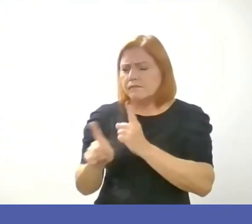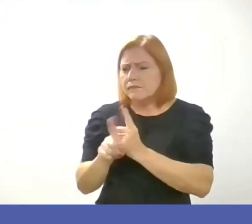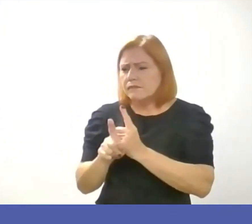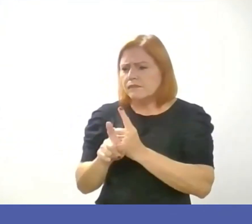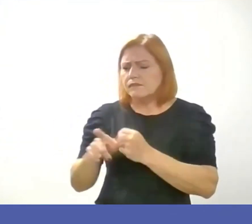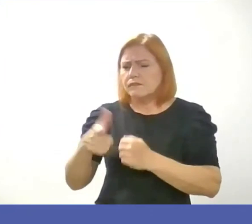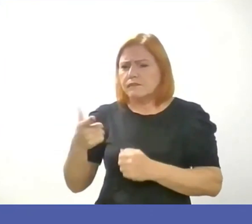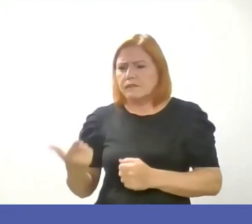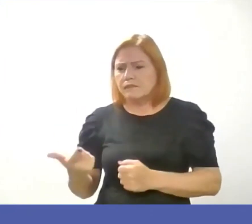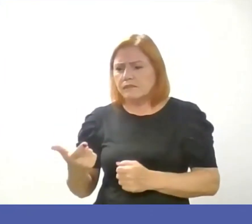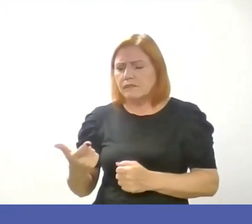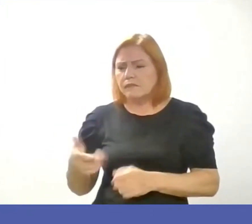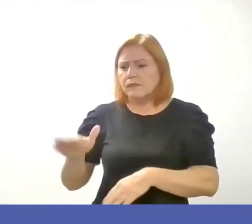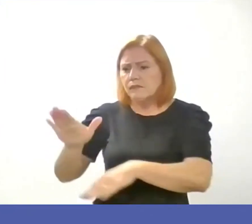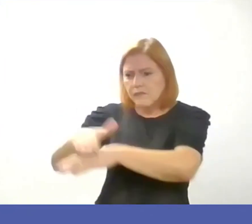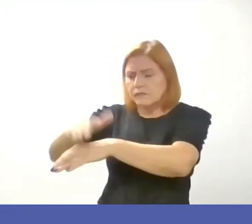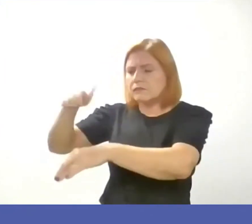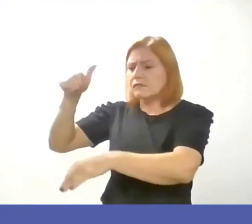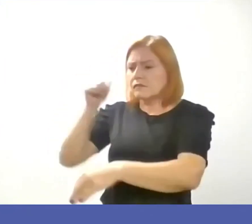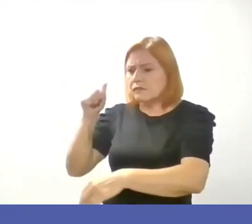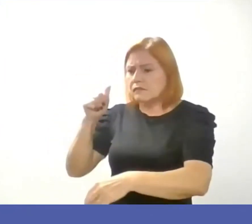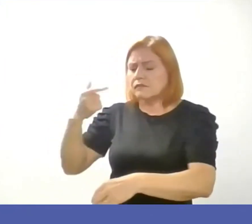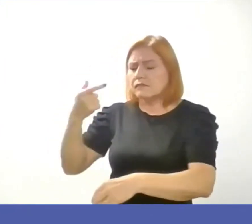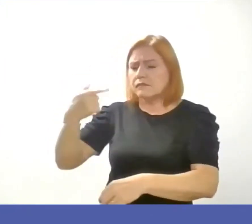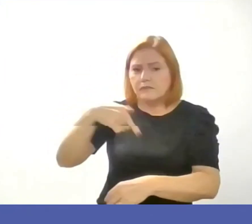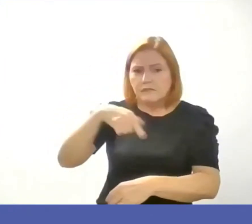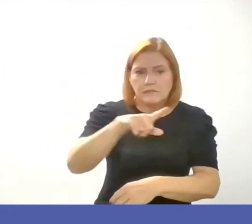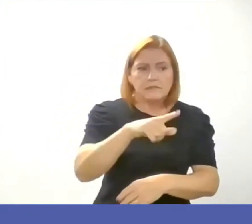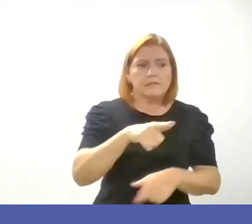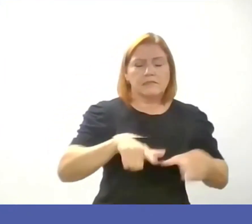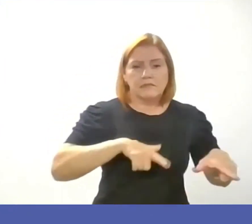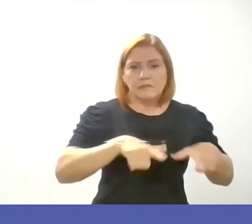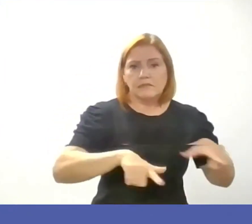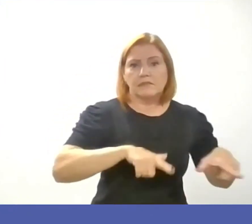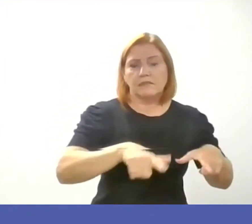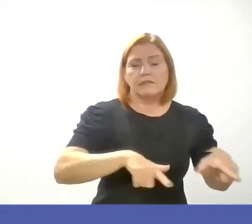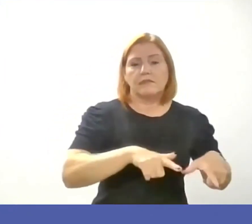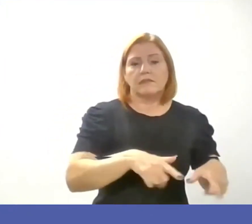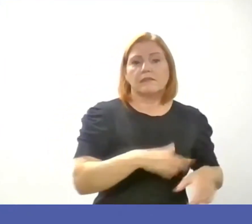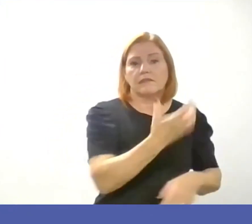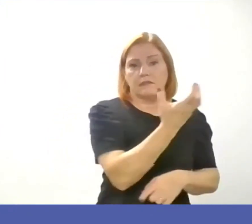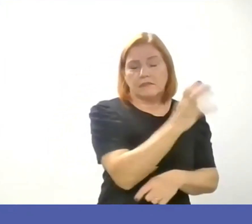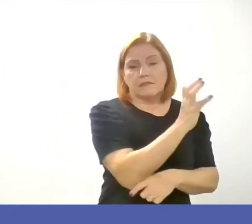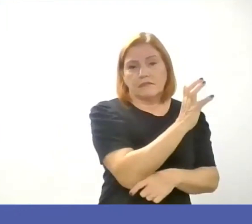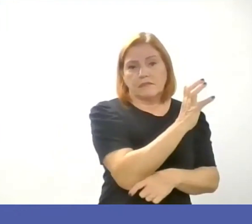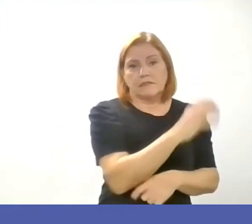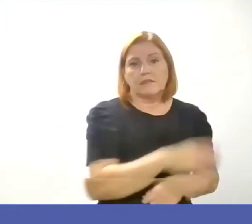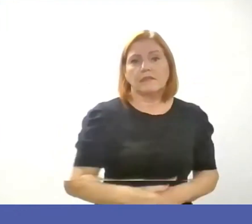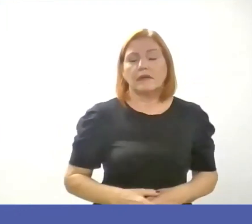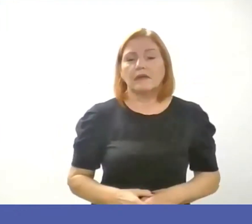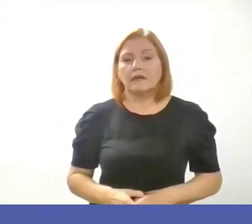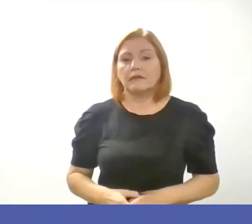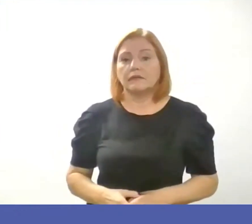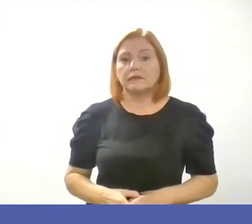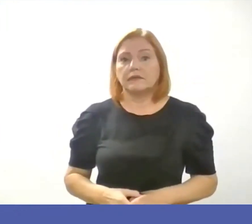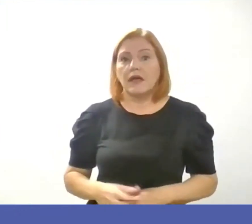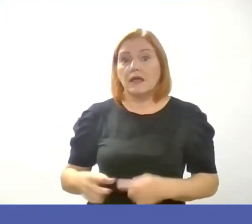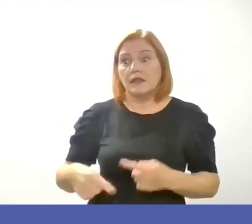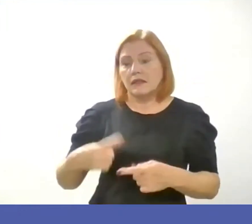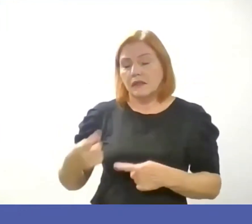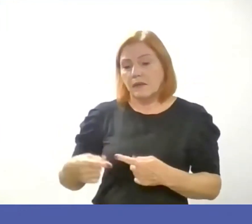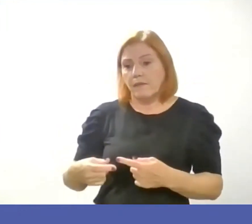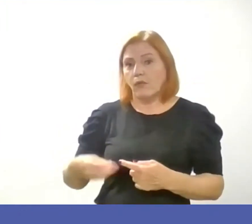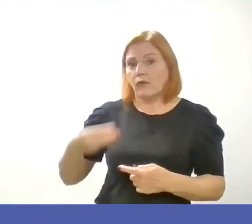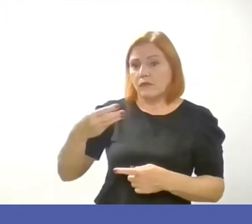vinha. E depois a última turma, de 3 em 3 horas, é a hora nona. E a hora nona,